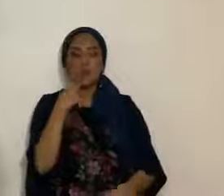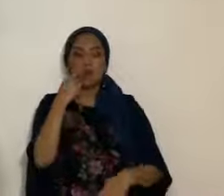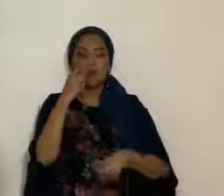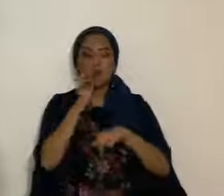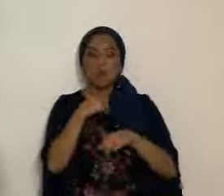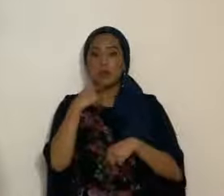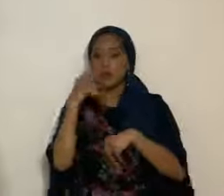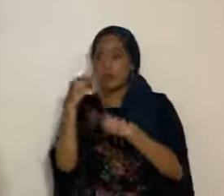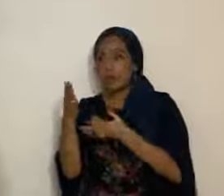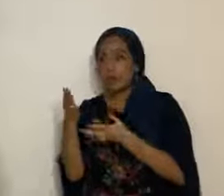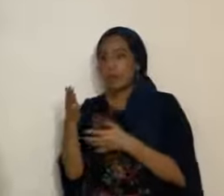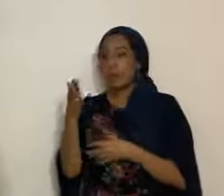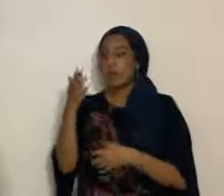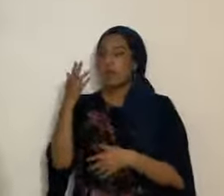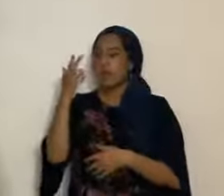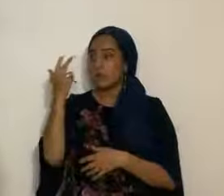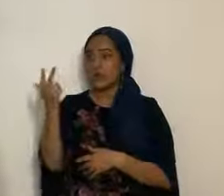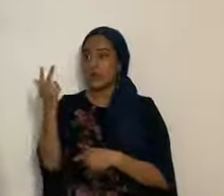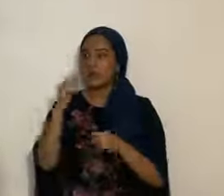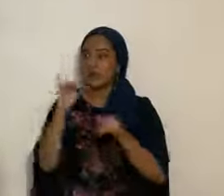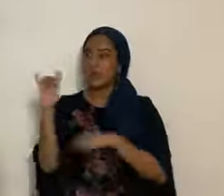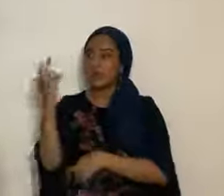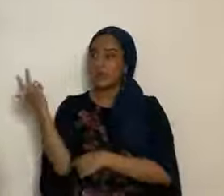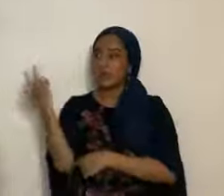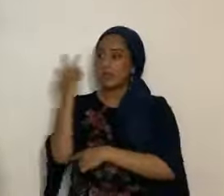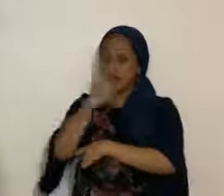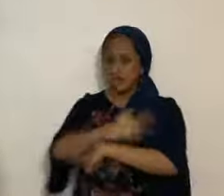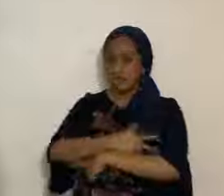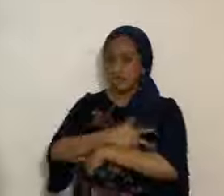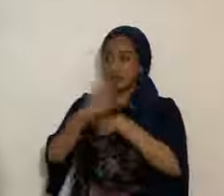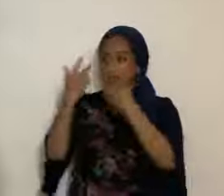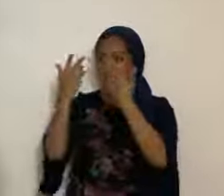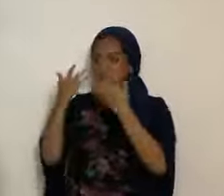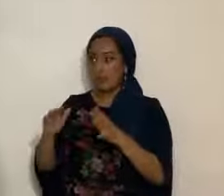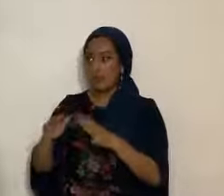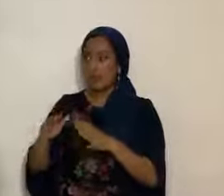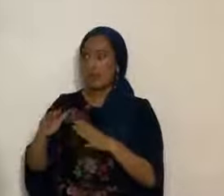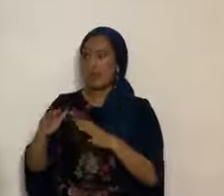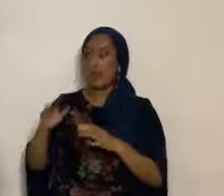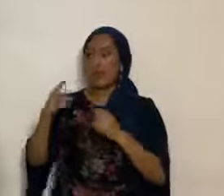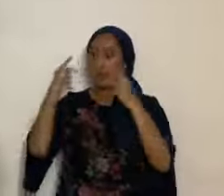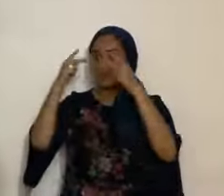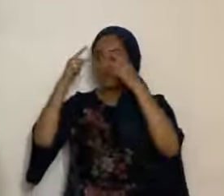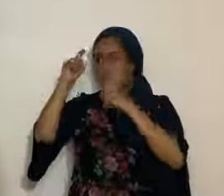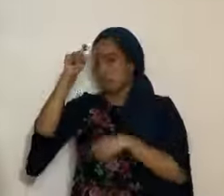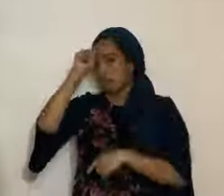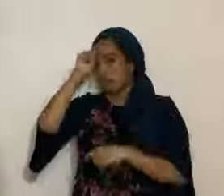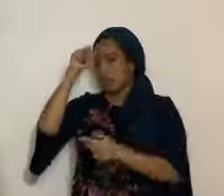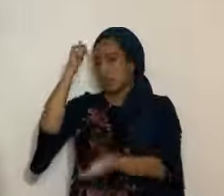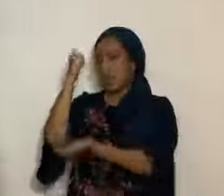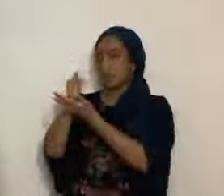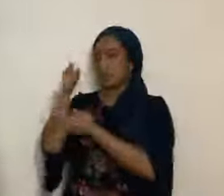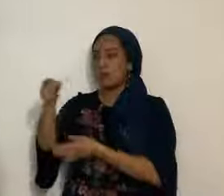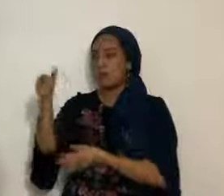interpretación. Los 3 sarmientos son 3 días. Al cabo de 3 días levantará Faraón tu cabeza y te restituirá a tu